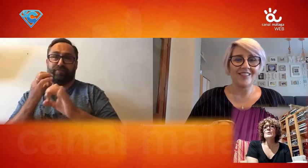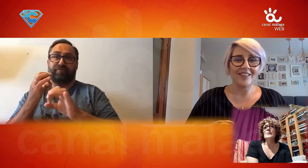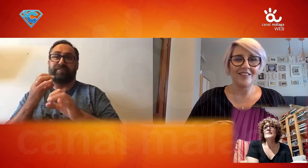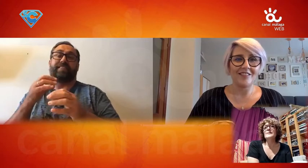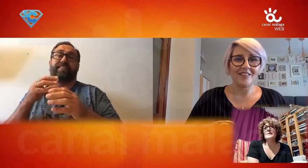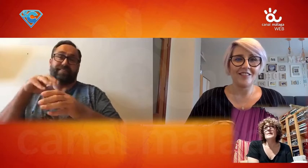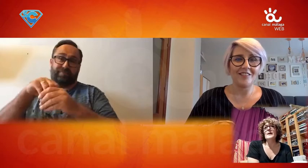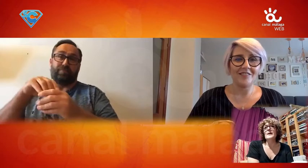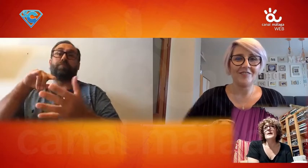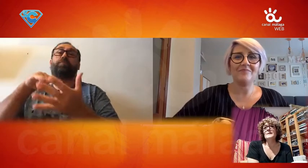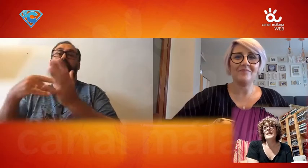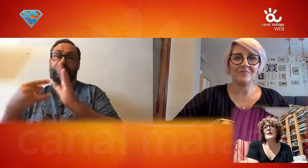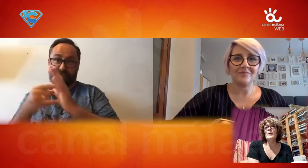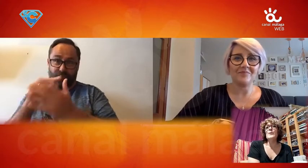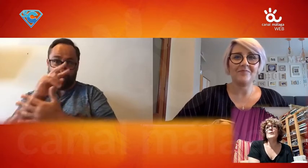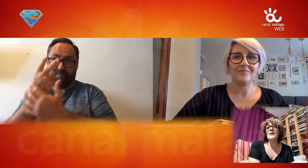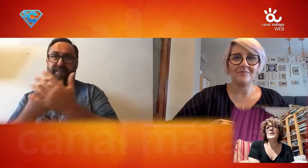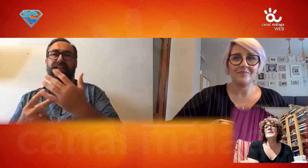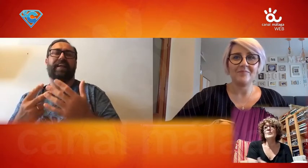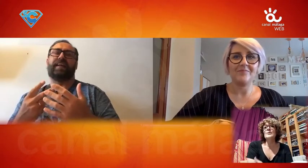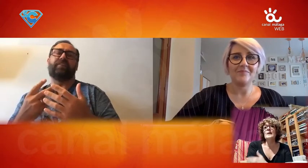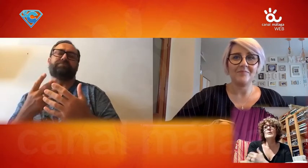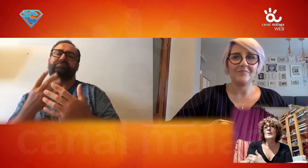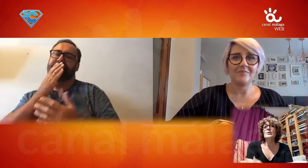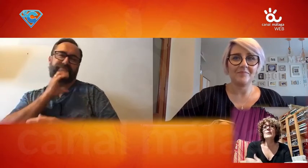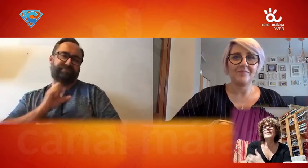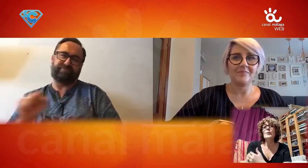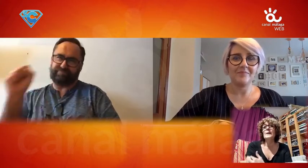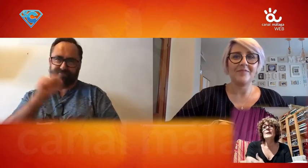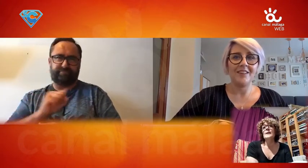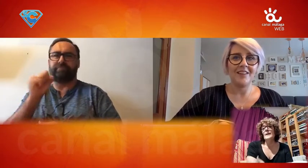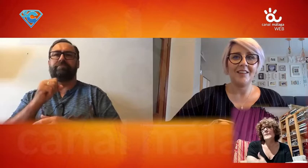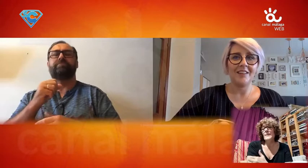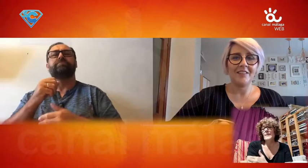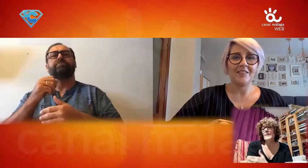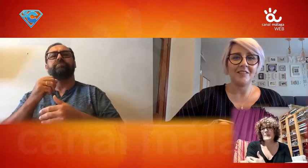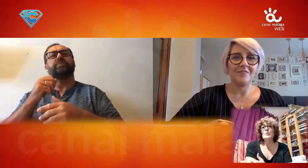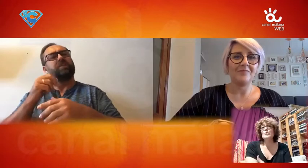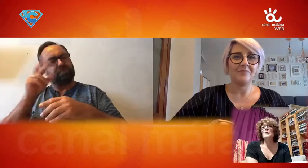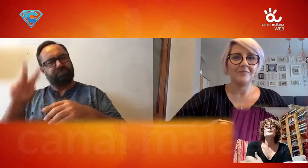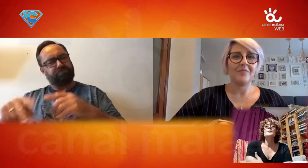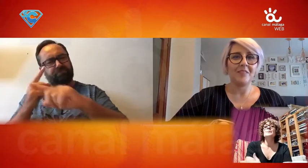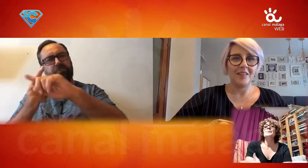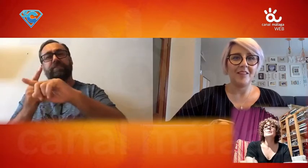Yo en mi trabajo diario dentro del proyecto bilingüe es maravilloso